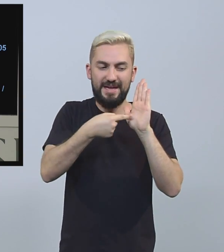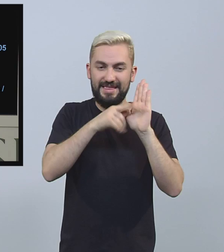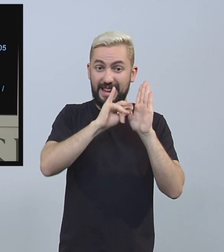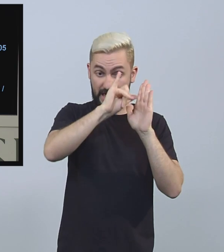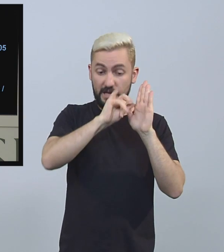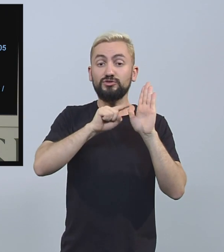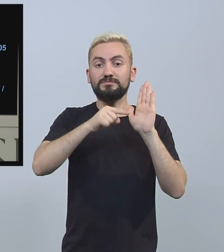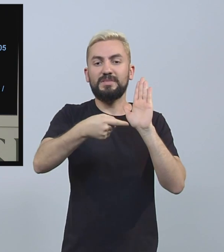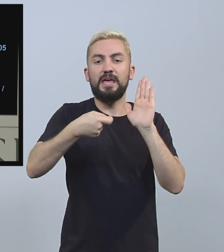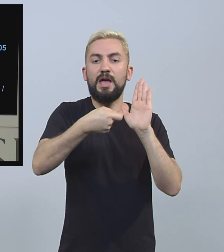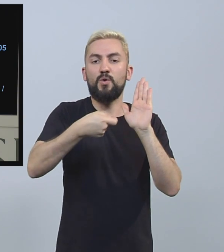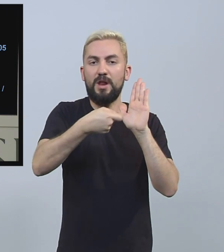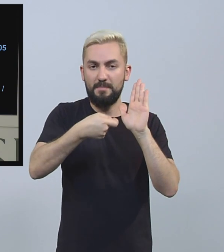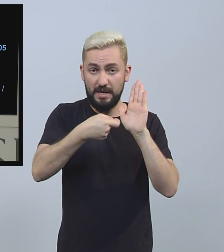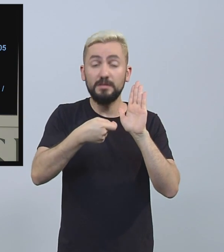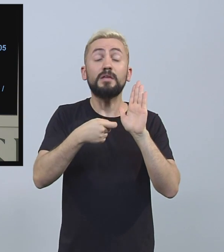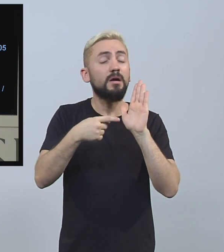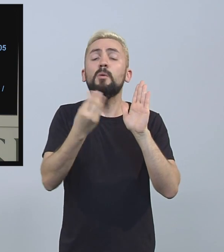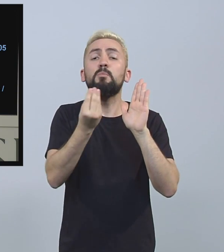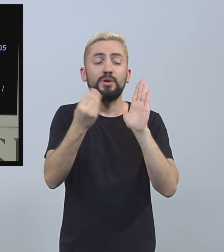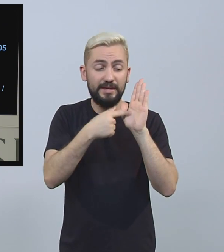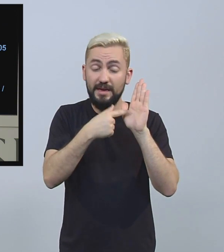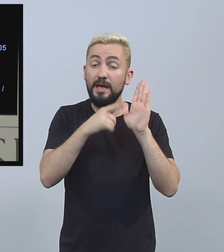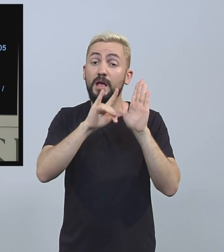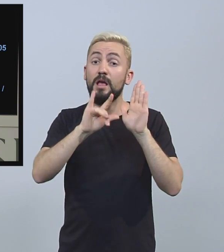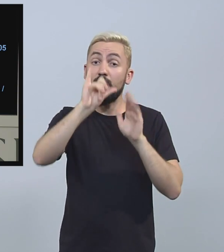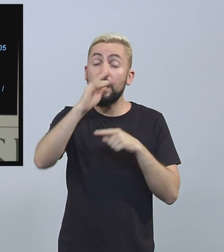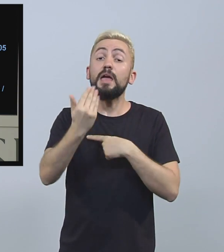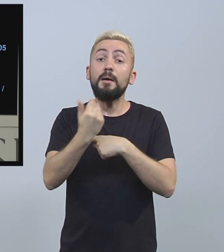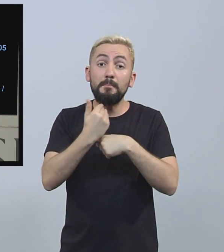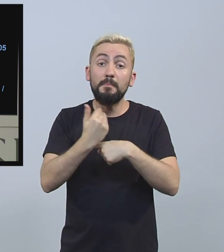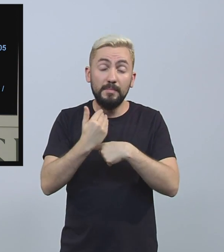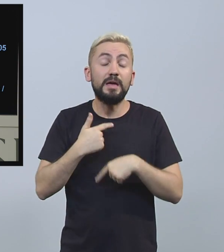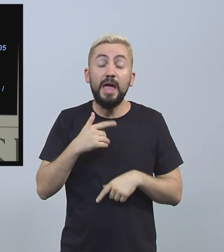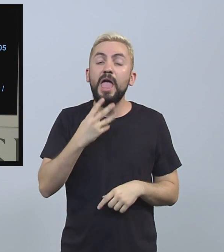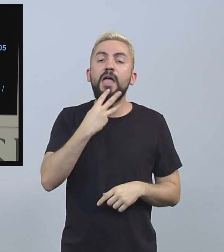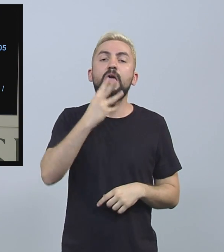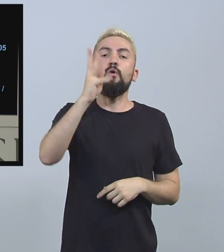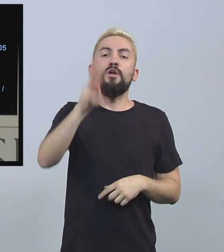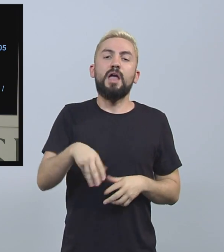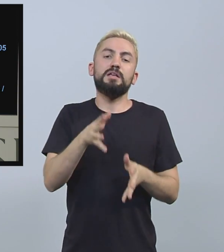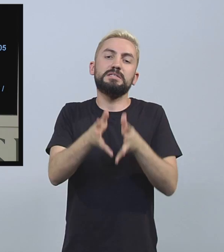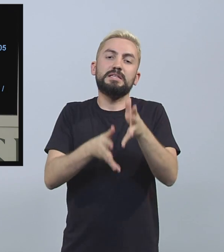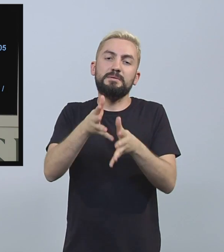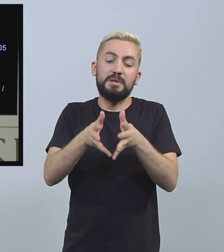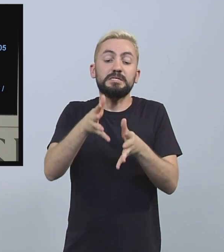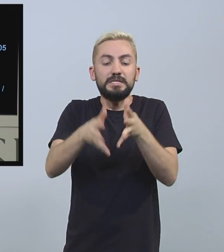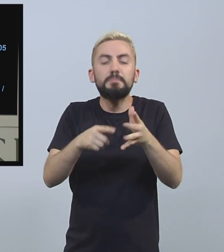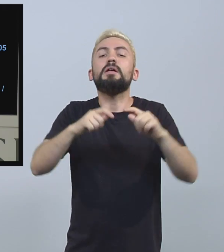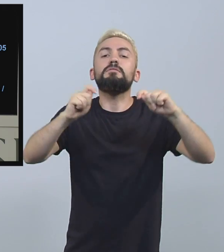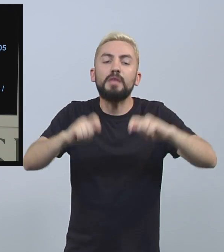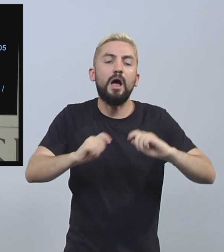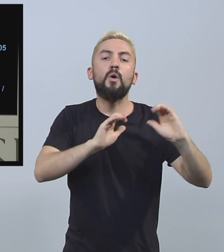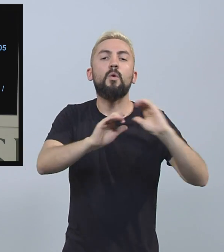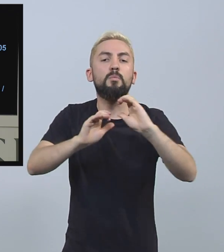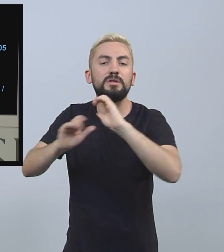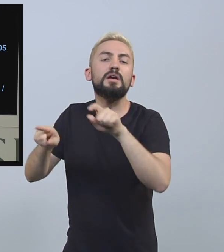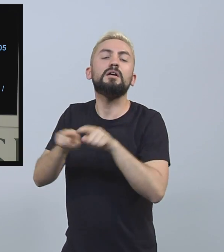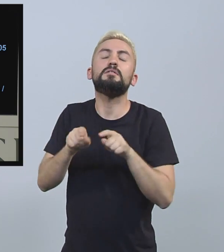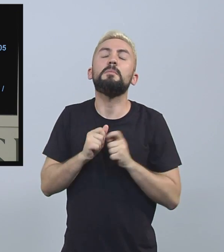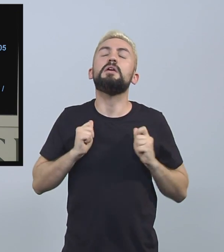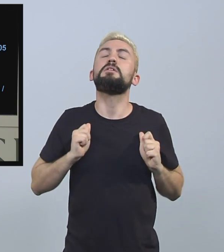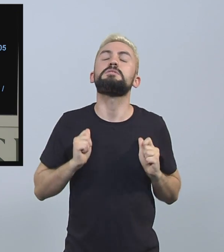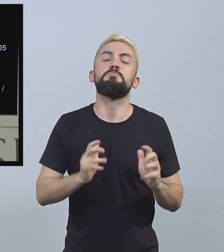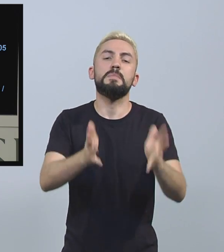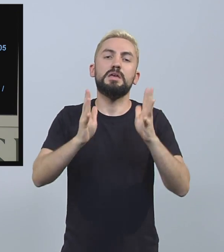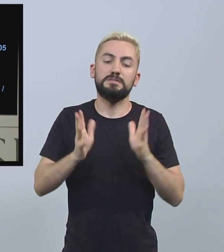lei, reconhece-se oficialmente a Libras como meio de comunicação e expressão das comunidades